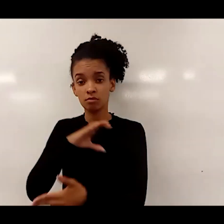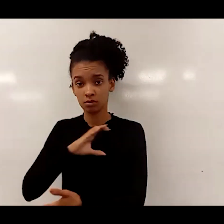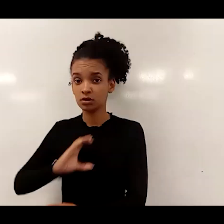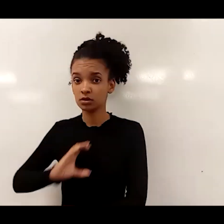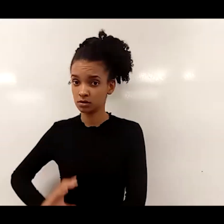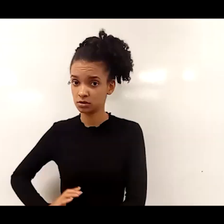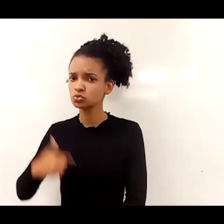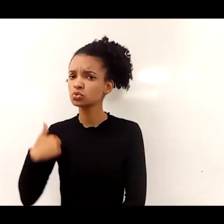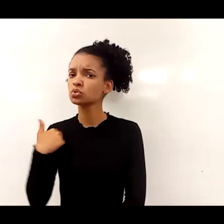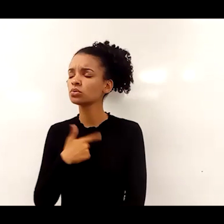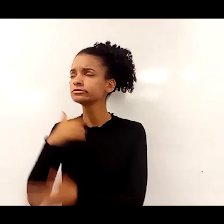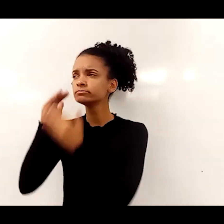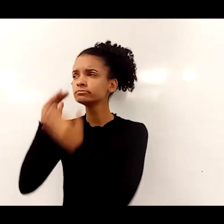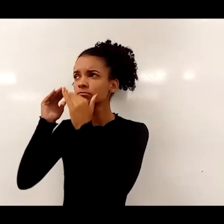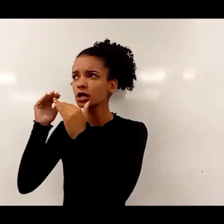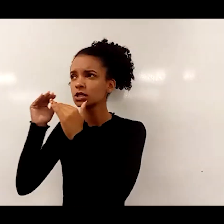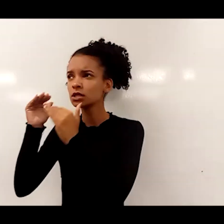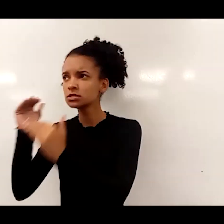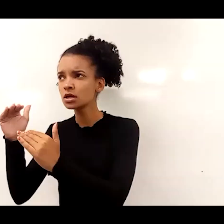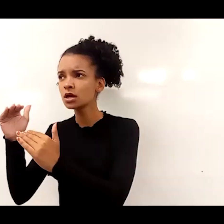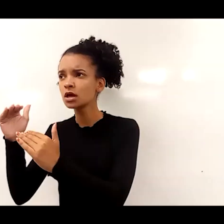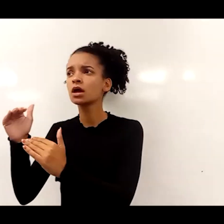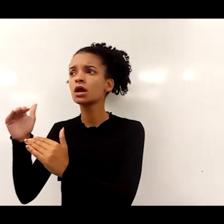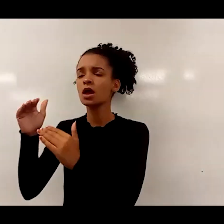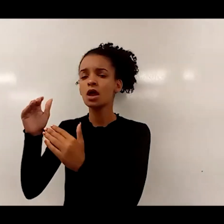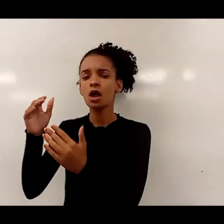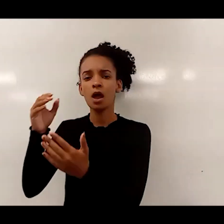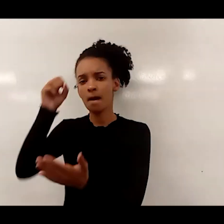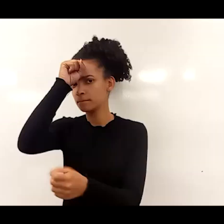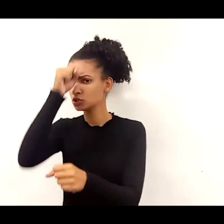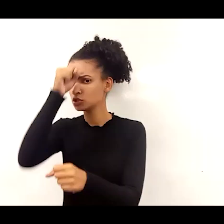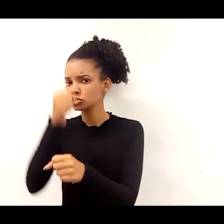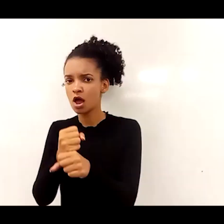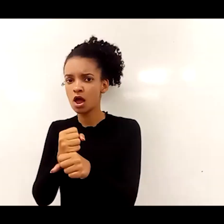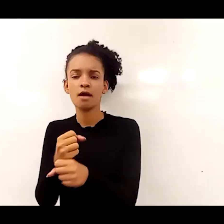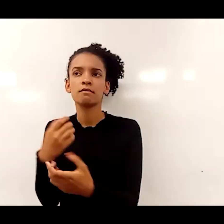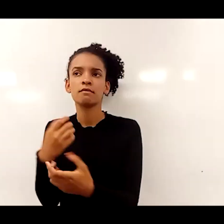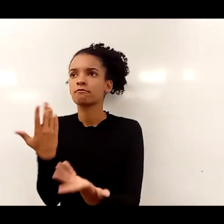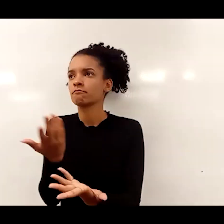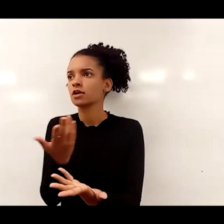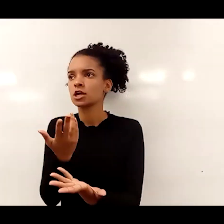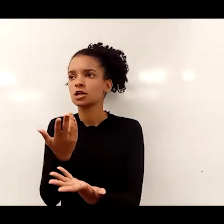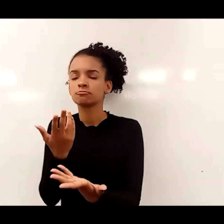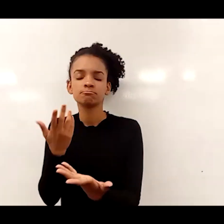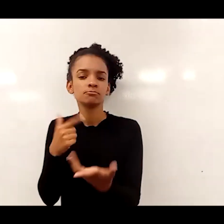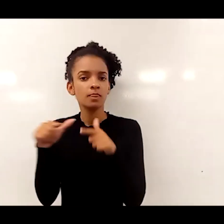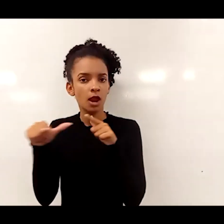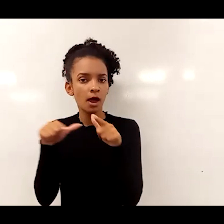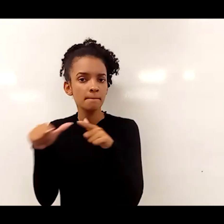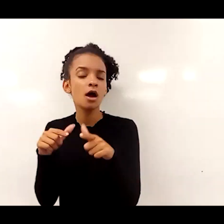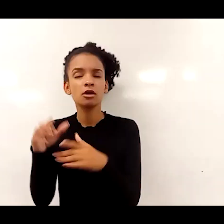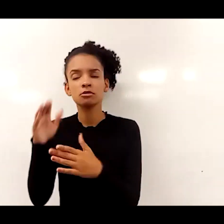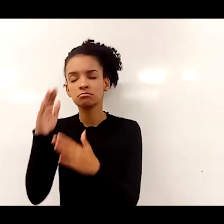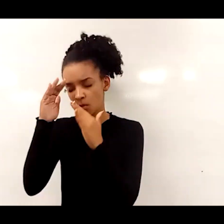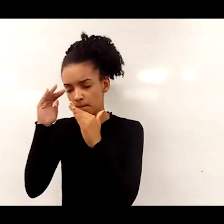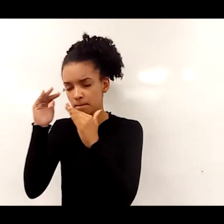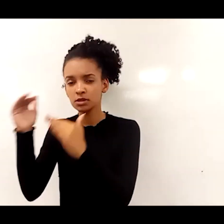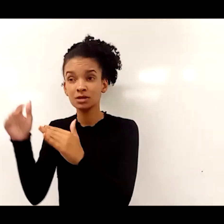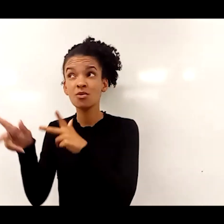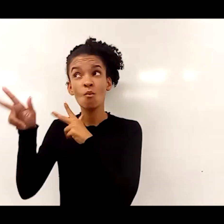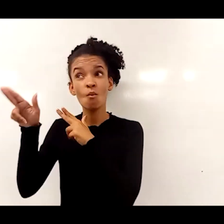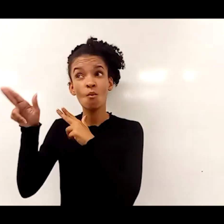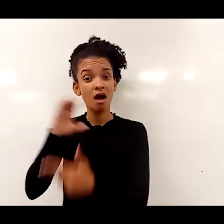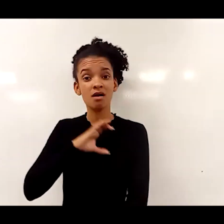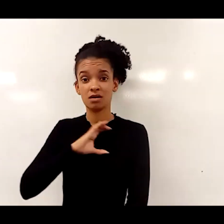aos senhores, os chefes, né, o dono de empresa, irmãos, é trabalhar, obedecer como a Cristo, tá?